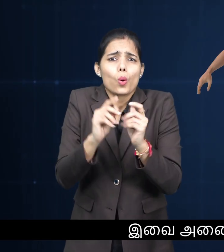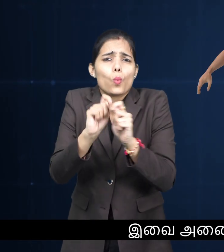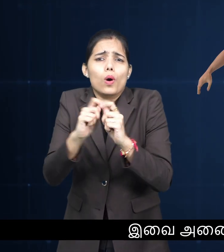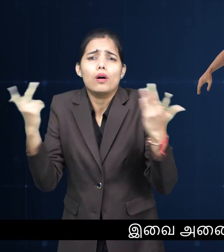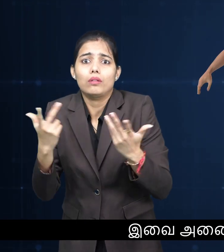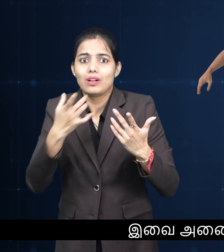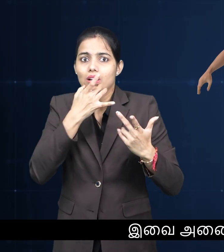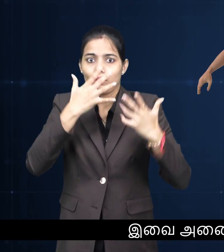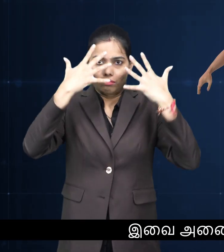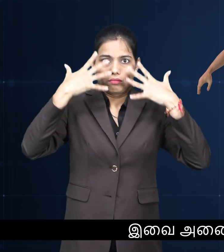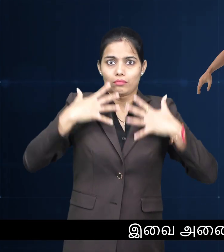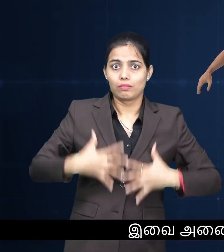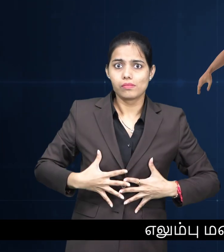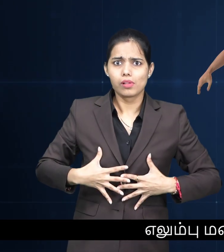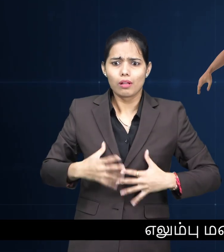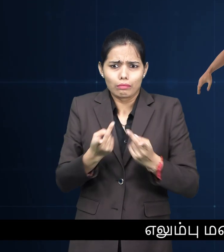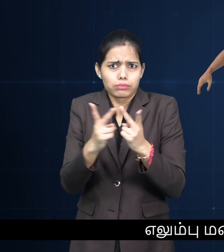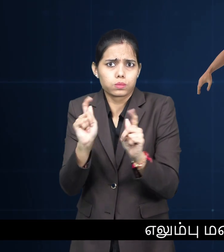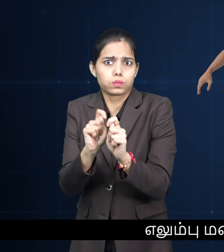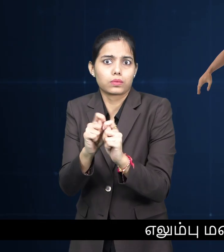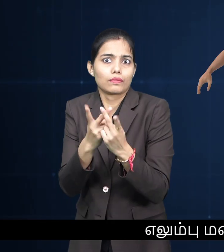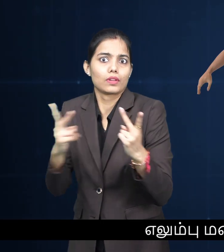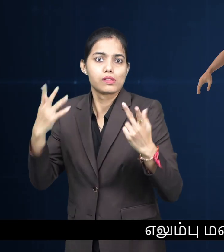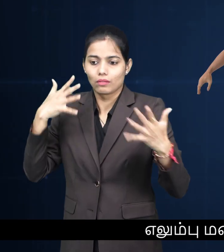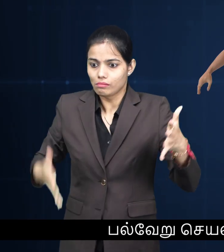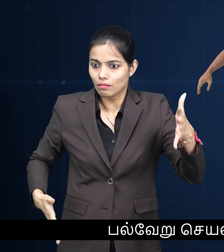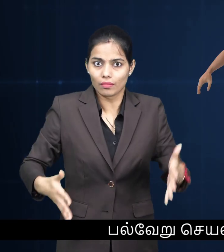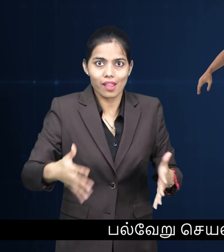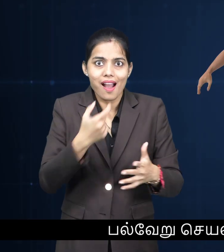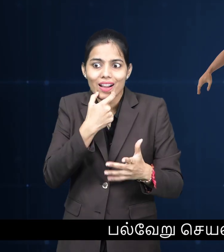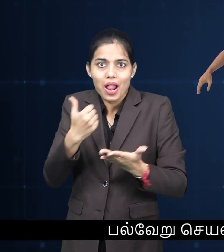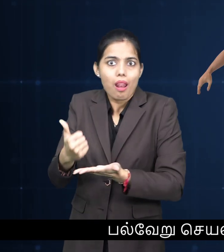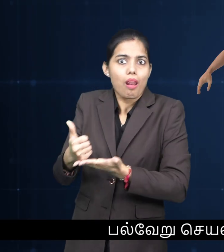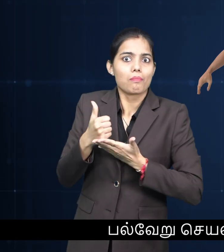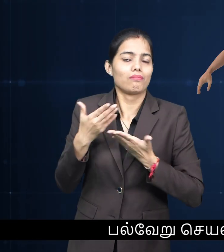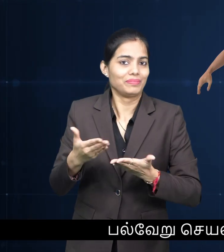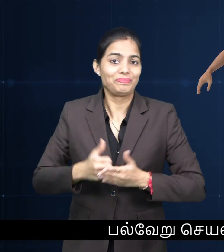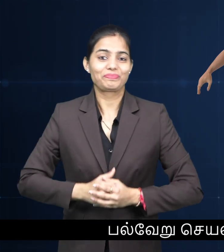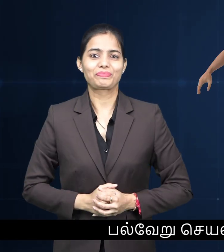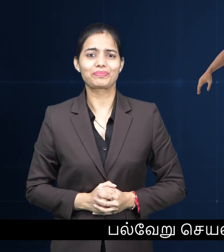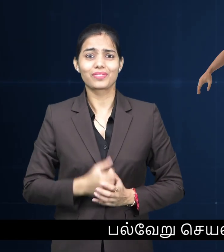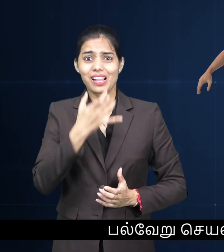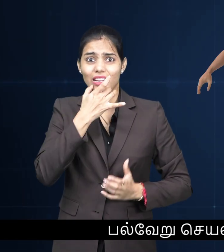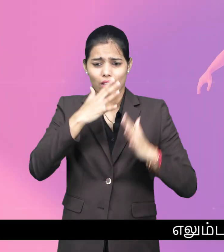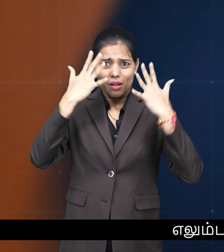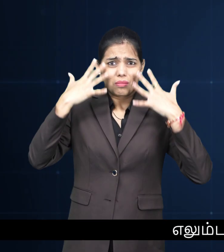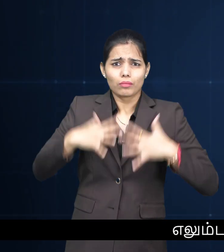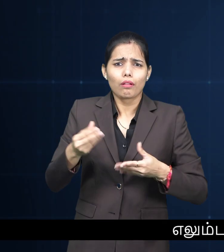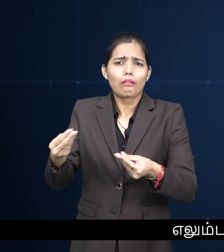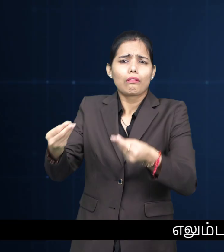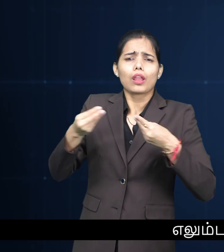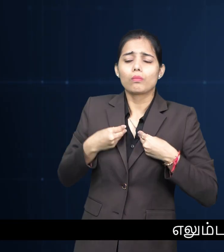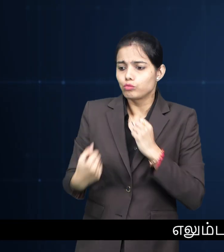இவை அனைத்தும் ஒன்றாக சேர்ந்து எலும்பு மண்டலத்தை உருவாக்கி பல்வேறு செயல்பாடுகளை செய்கின்றன.